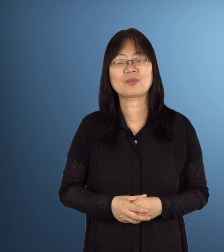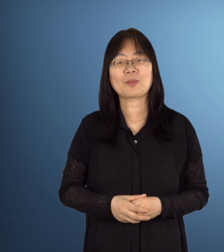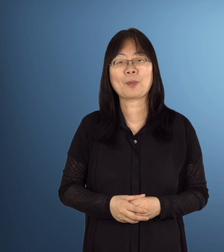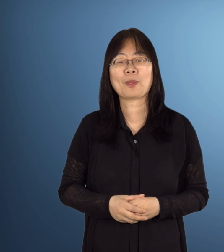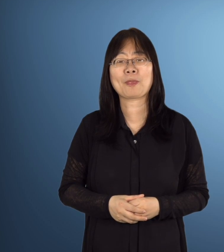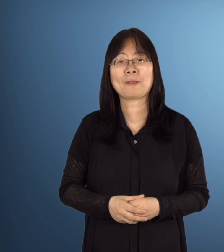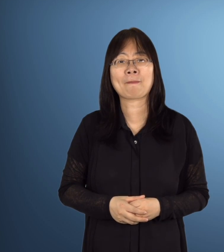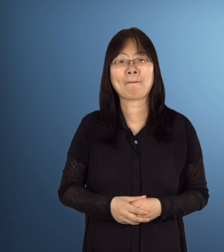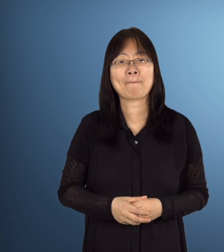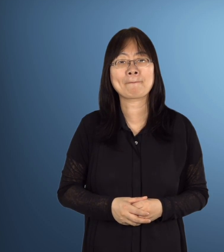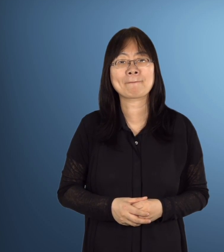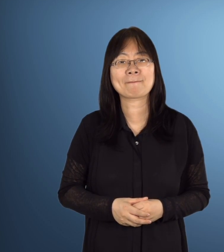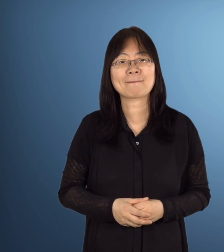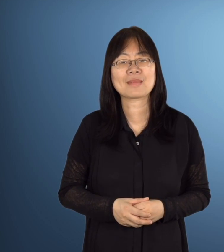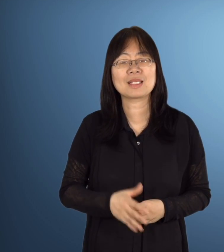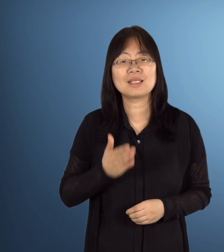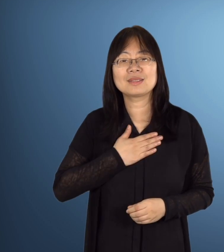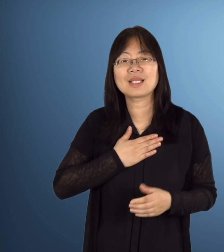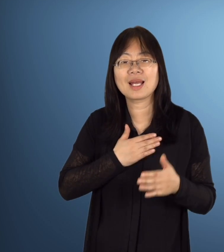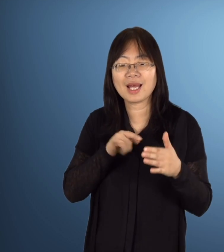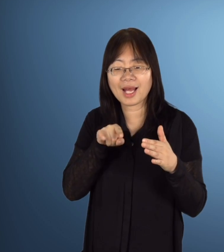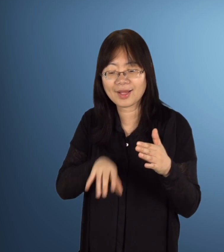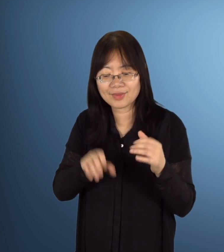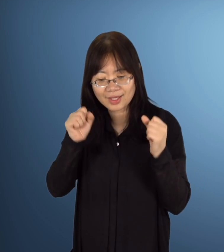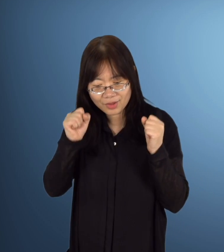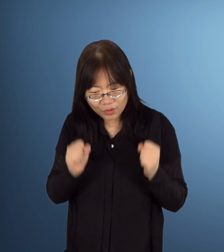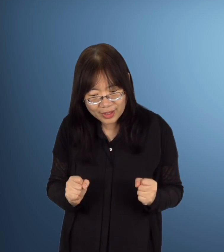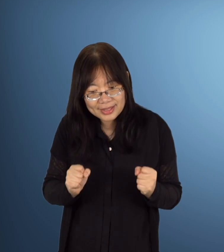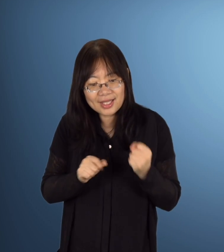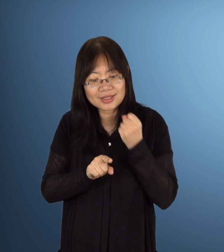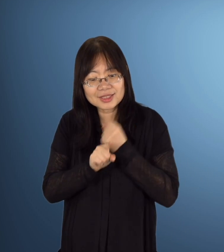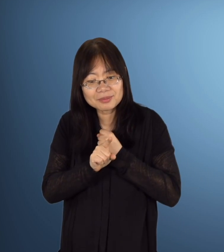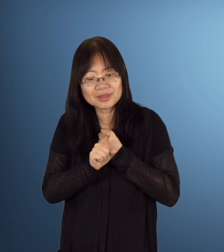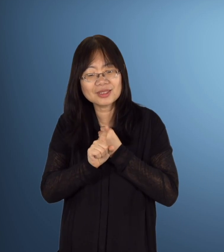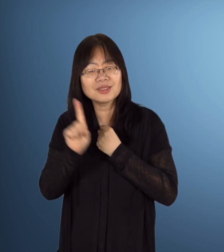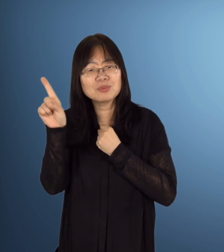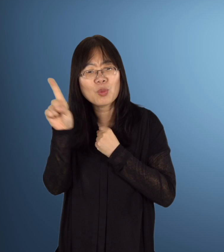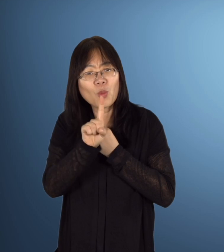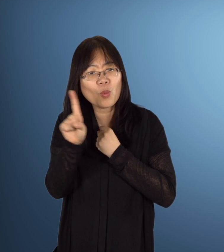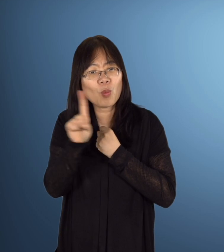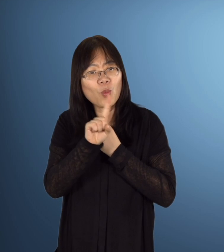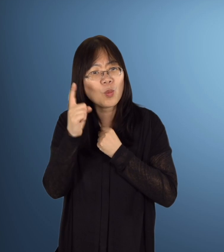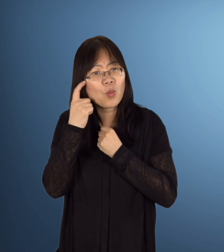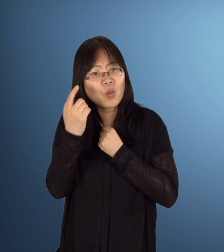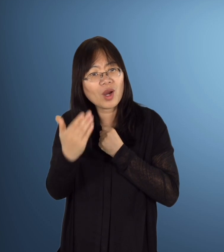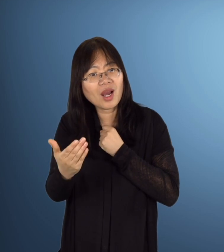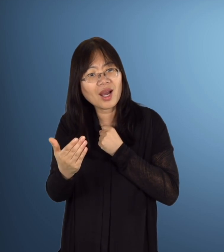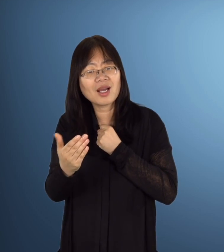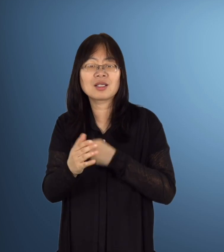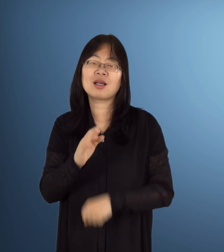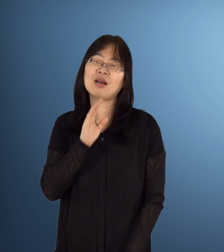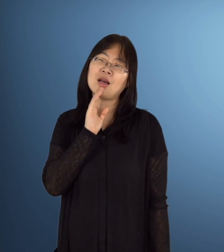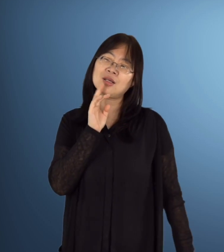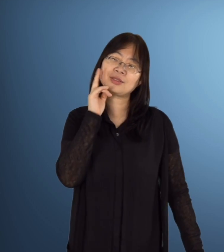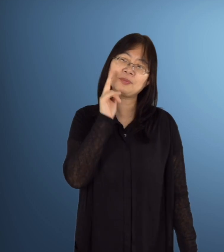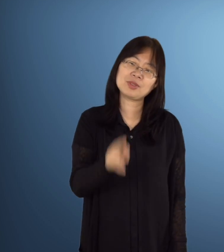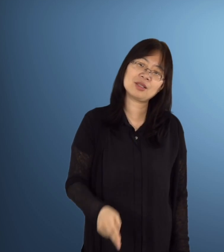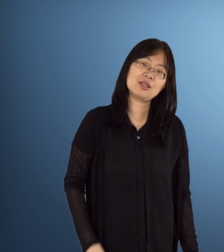도대체 그러면 내 안에 거한다는 말이 무슨 말일까? 이게 심각해지는